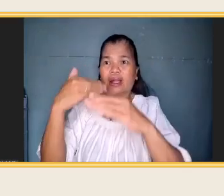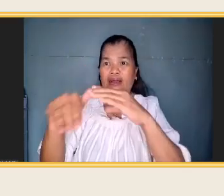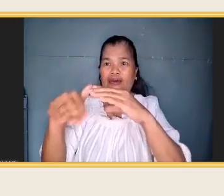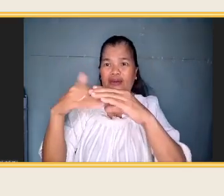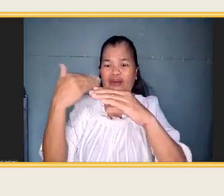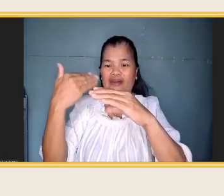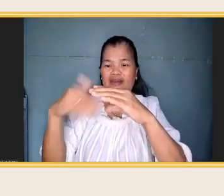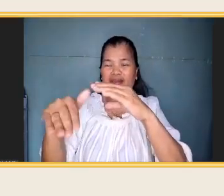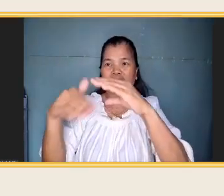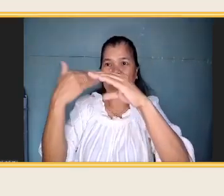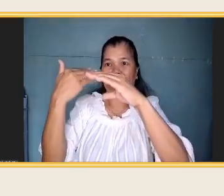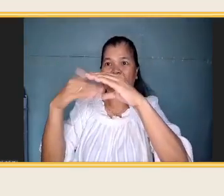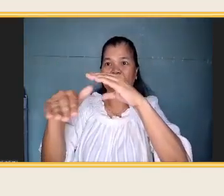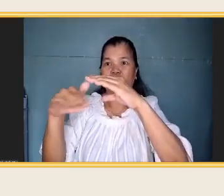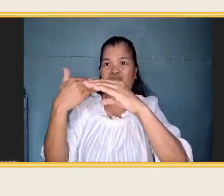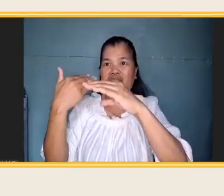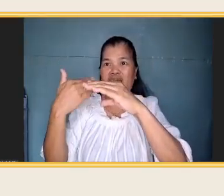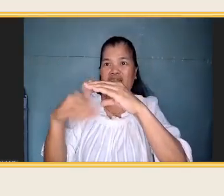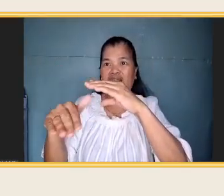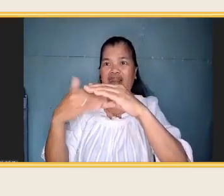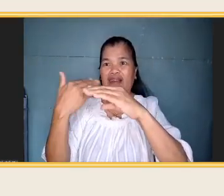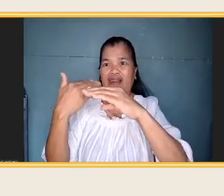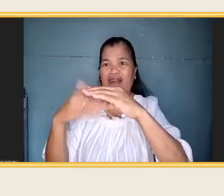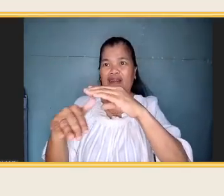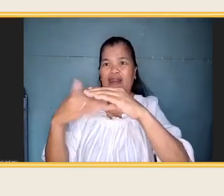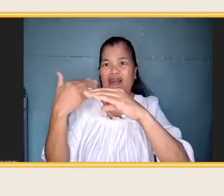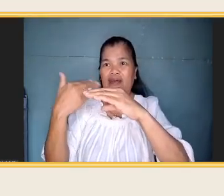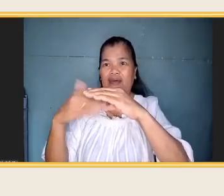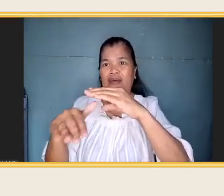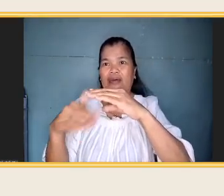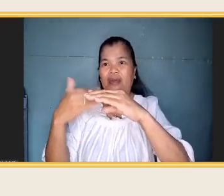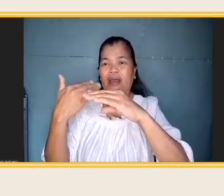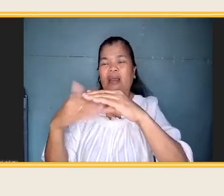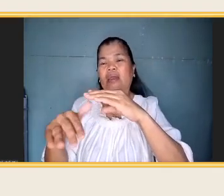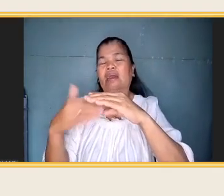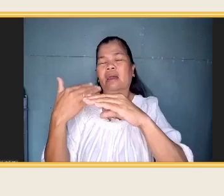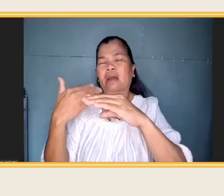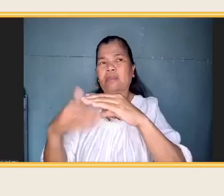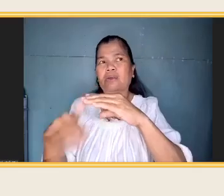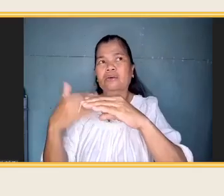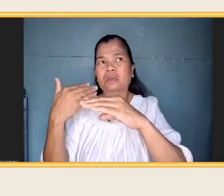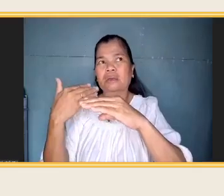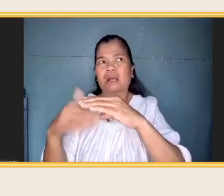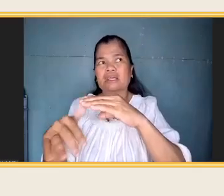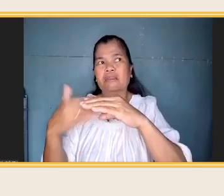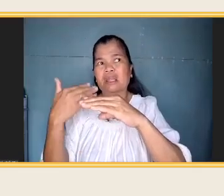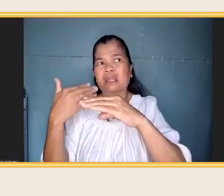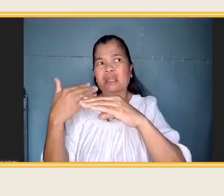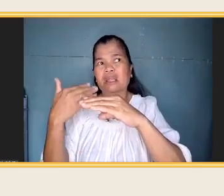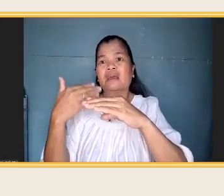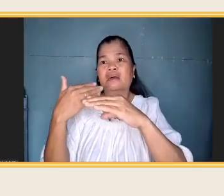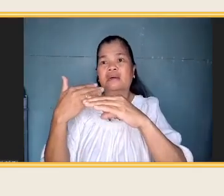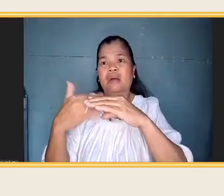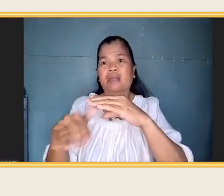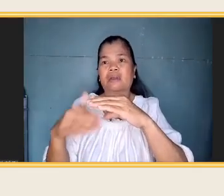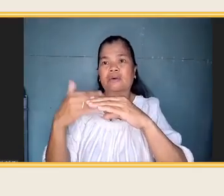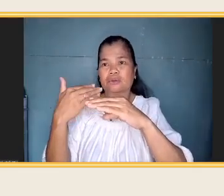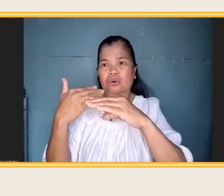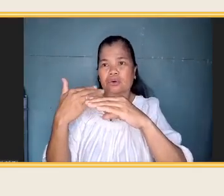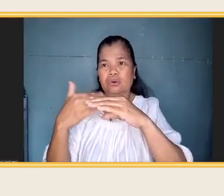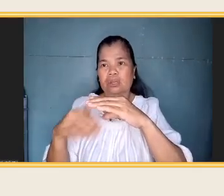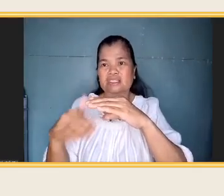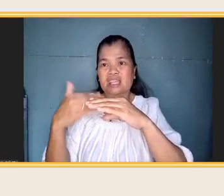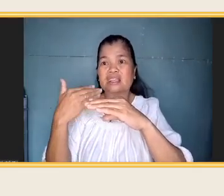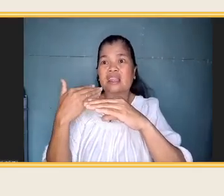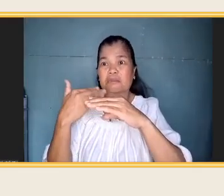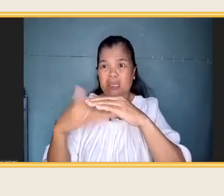o kaya ganon. Facebook din yan. Okay? Pero yung iba, sabi ng DEF, ano raw